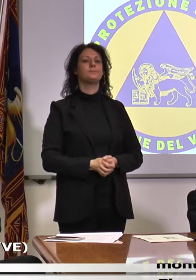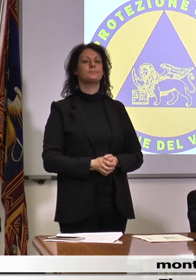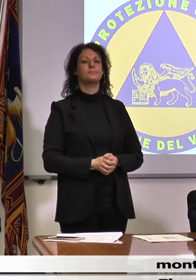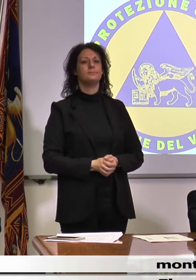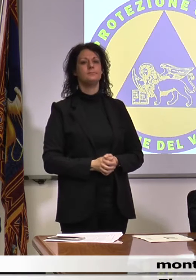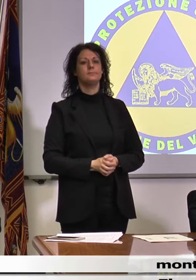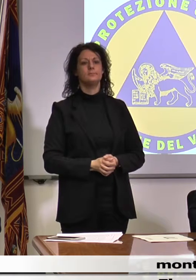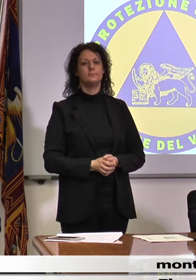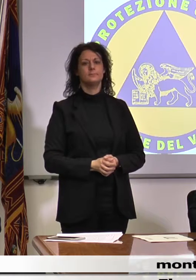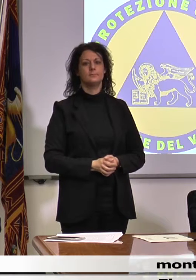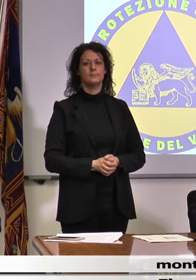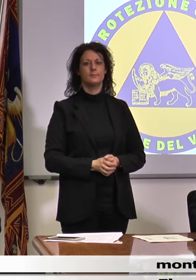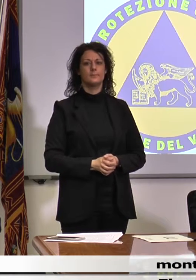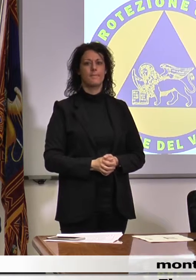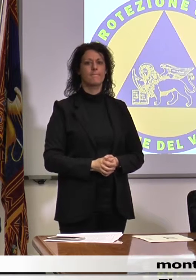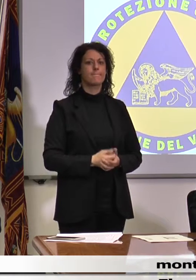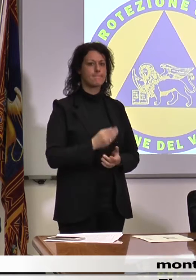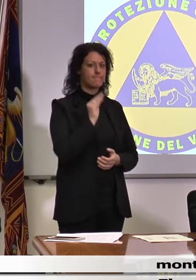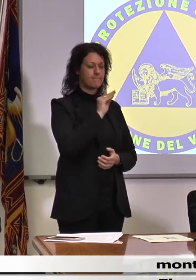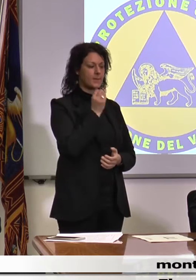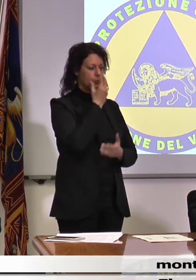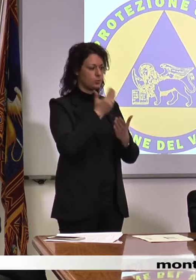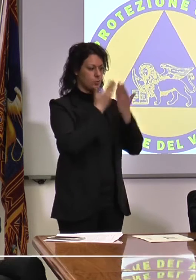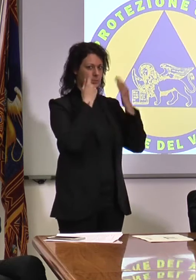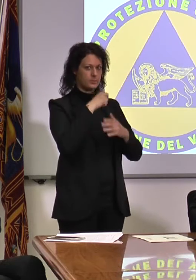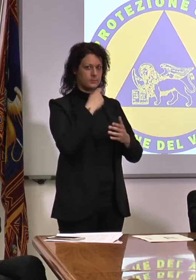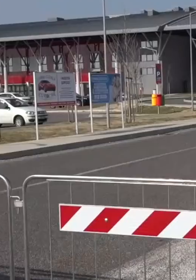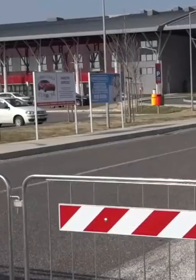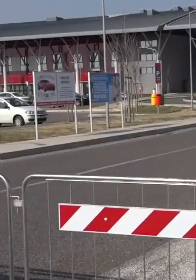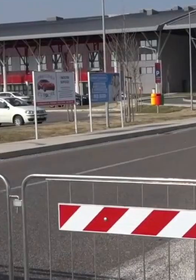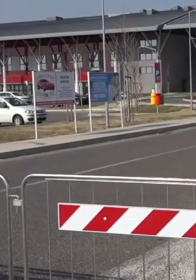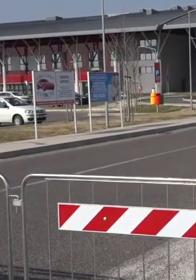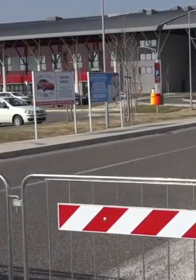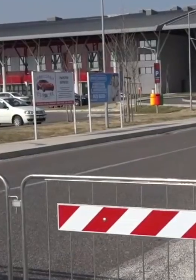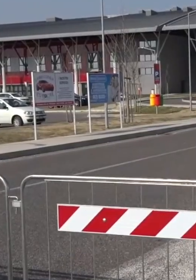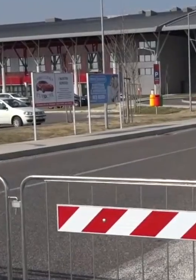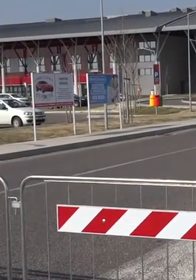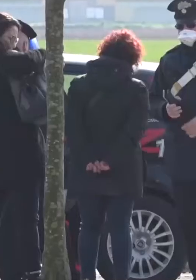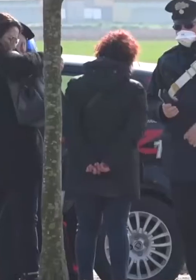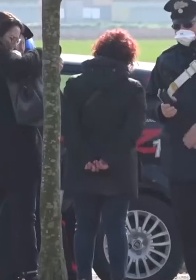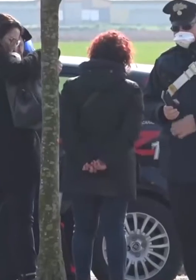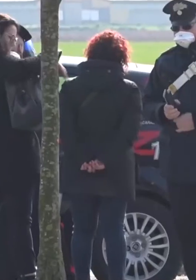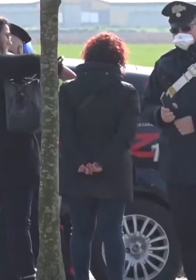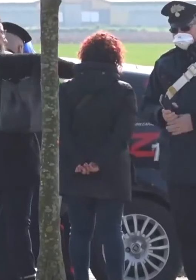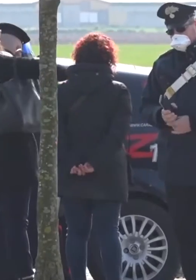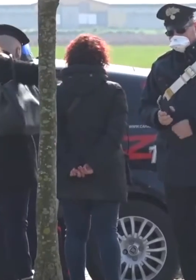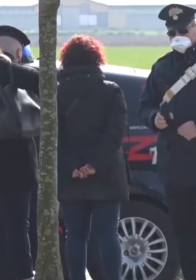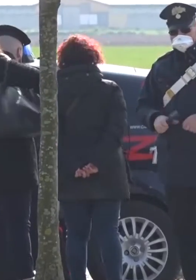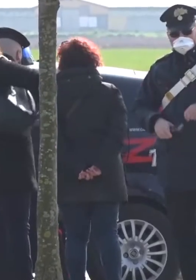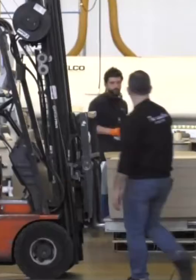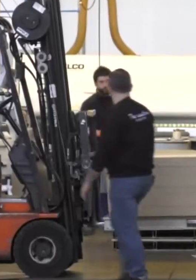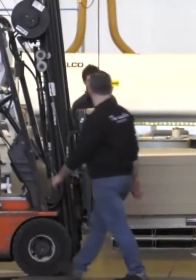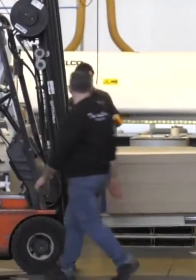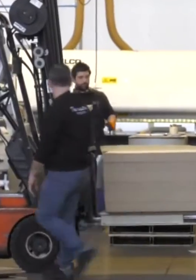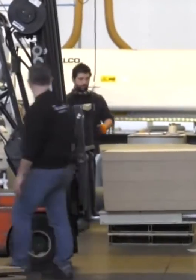presidente della regione, ribadisce l'opportunità di allentare un po' la morsa della quarantena alla luce delle restrizioni del DPCM che entrerà in vigore